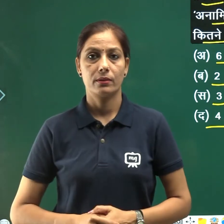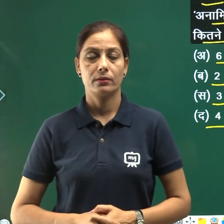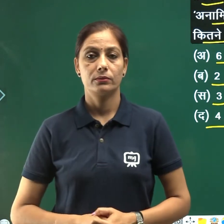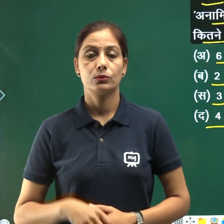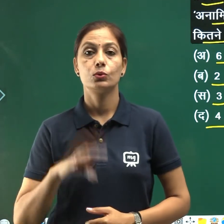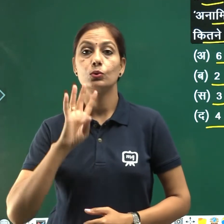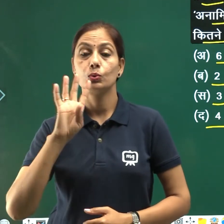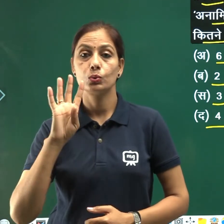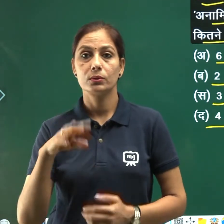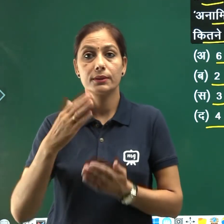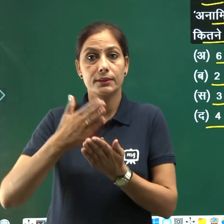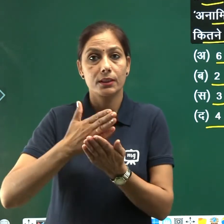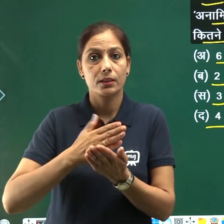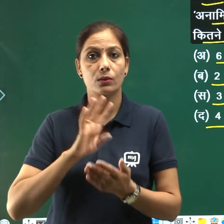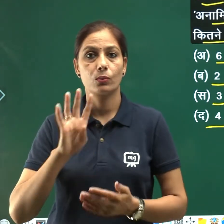चौथा 4 खंडों में।